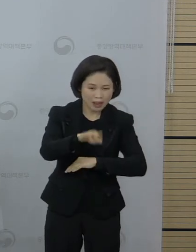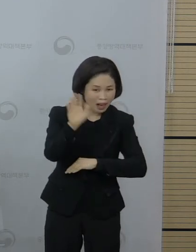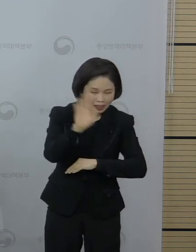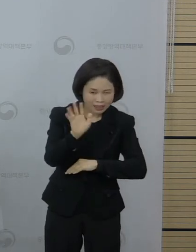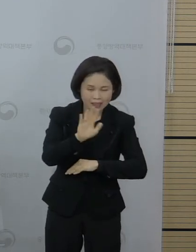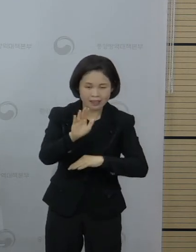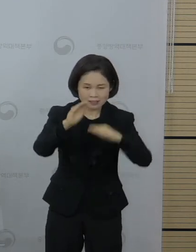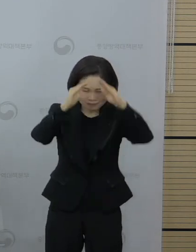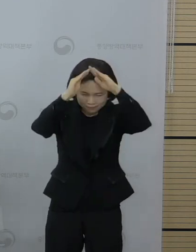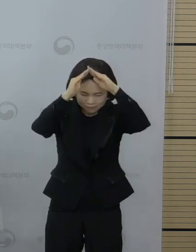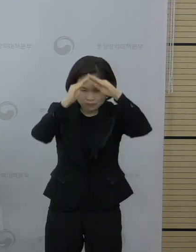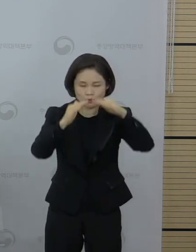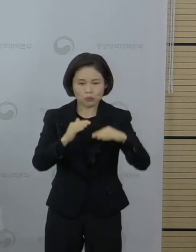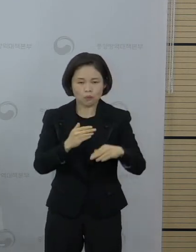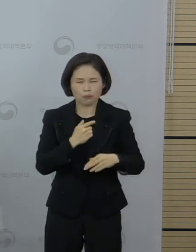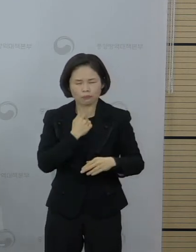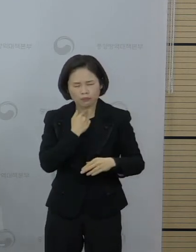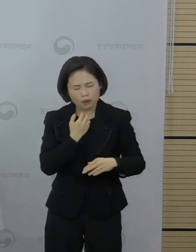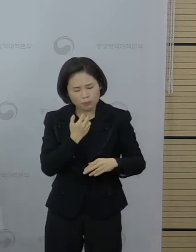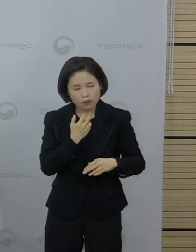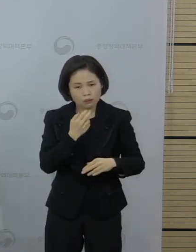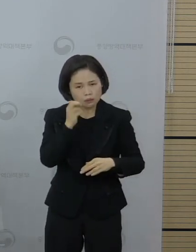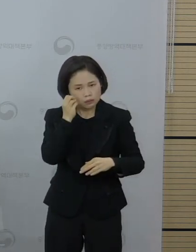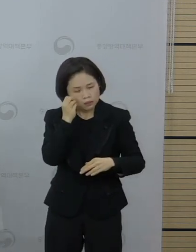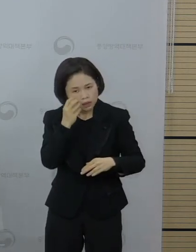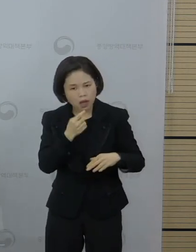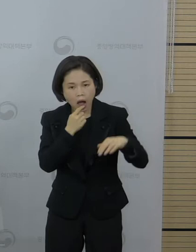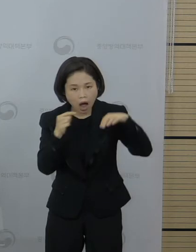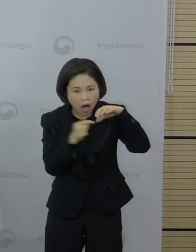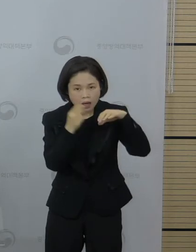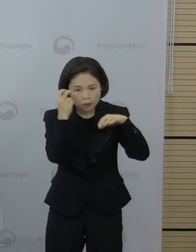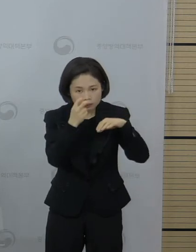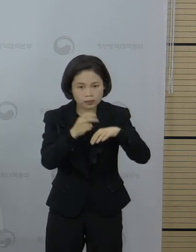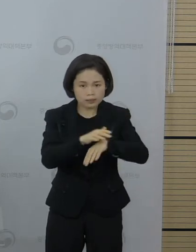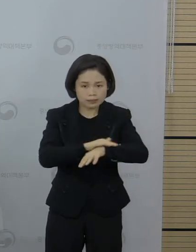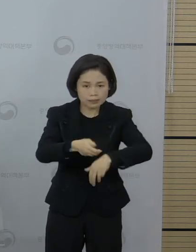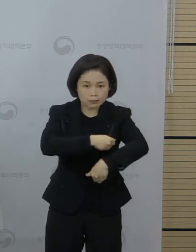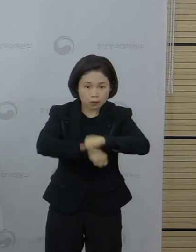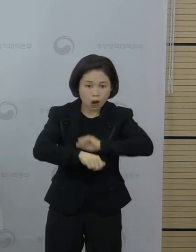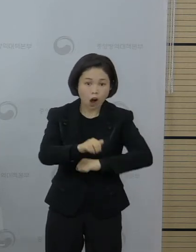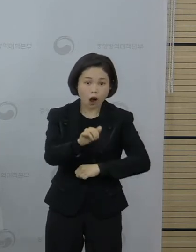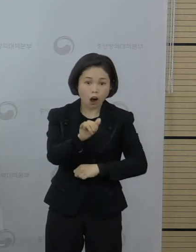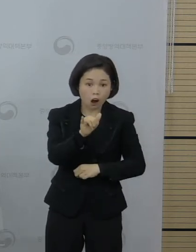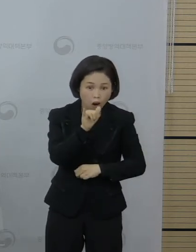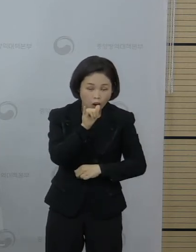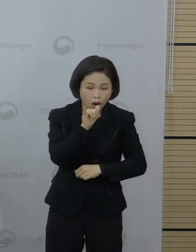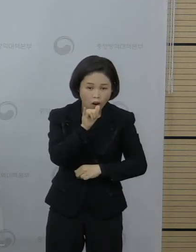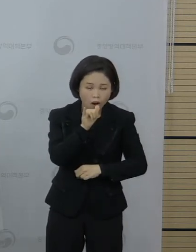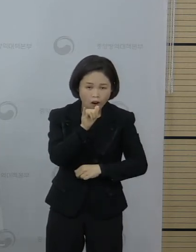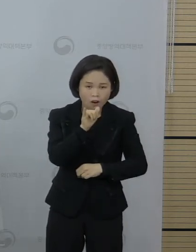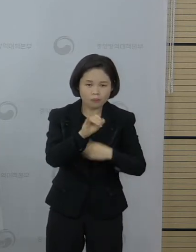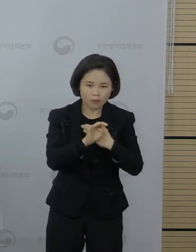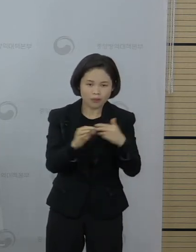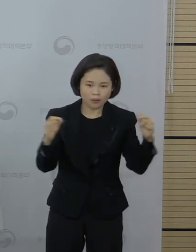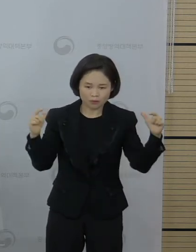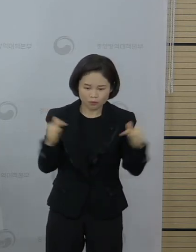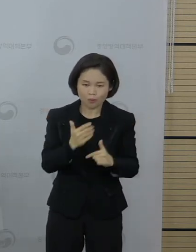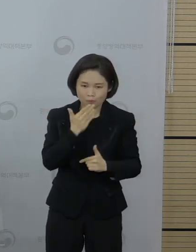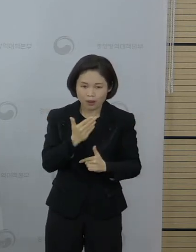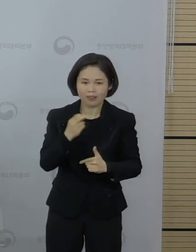또한 선제 검사에 기꺼이 응해 주시는 국민들의 노력과 희생에 깊이